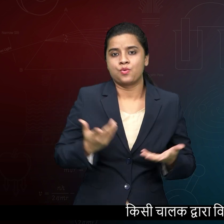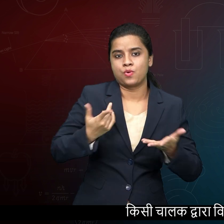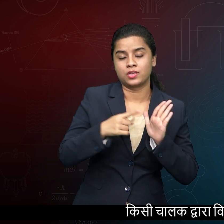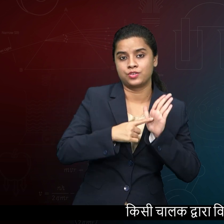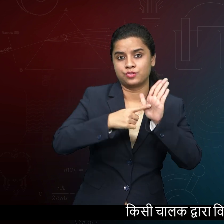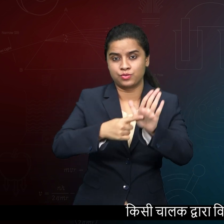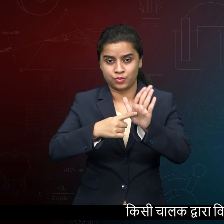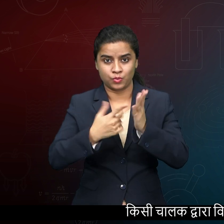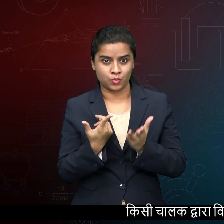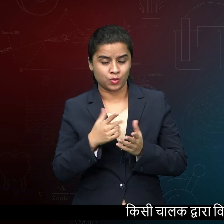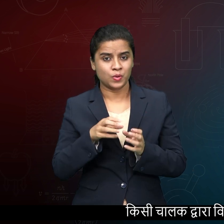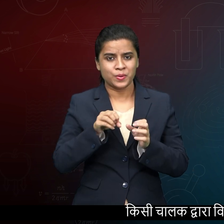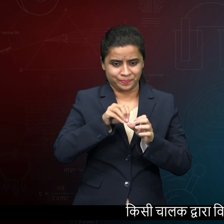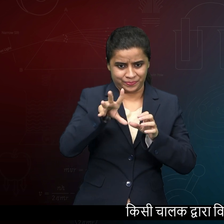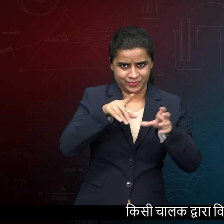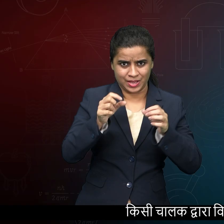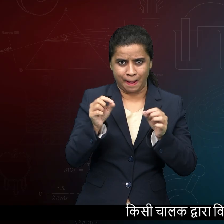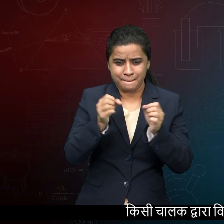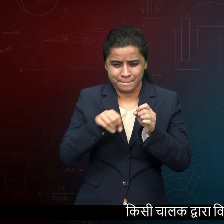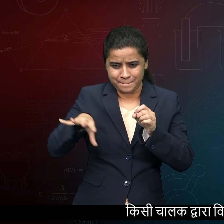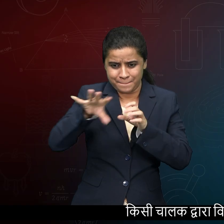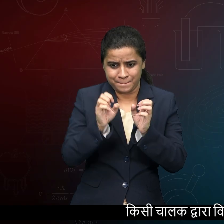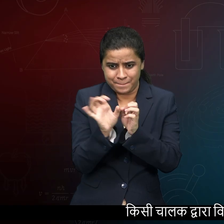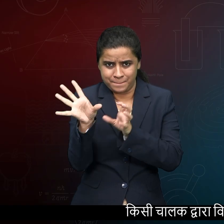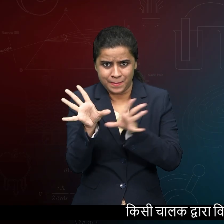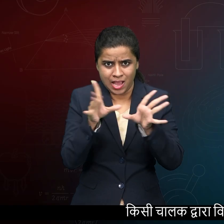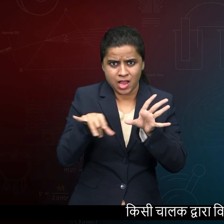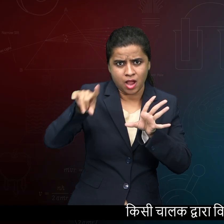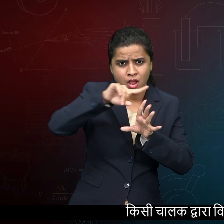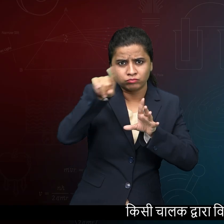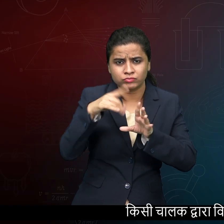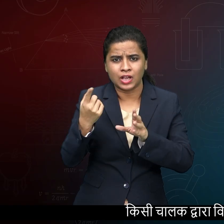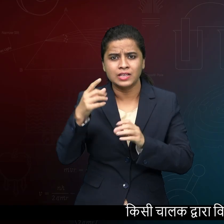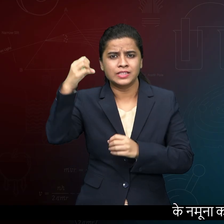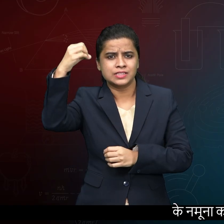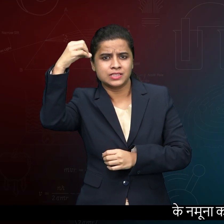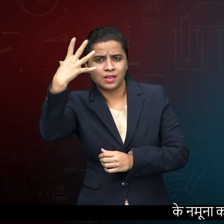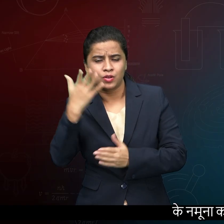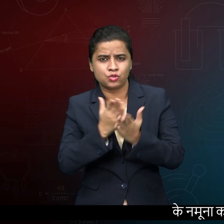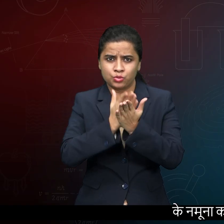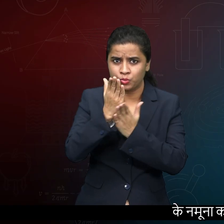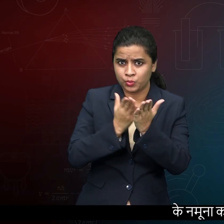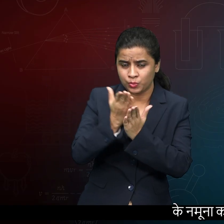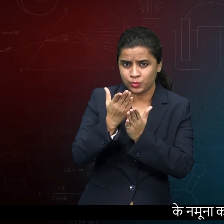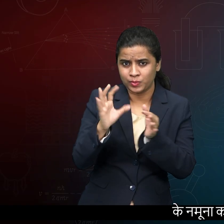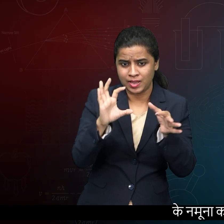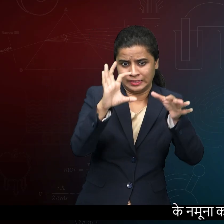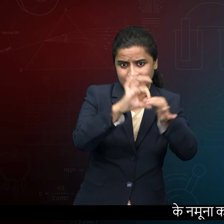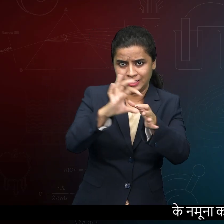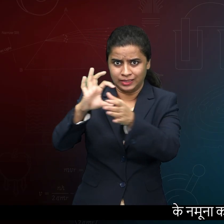किसी चालक द्वारा विद्युत धारा द्वारा उत्पन्न चुंबकीय क्षेत्र के नमूने को क्या निर्धारित करता